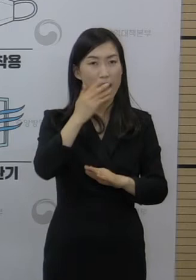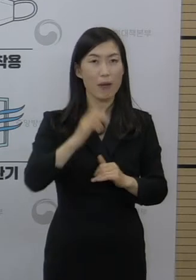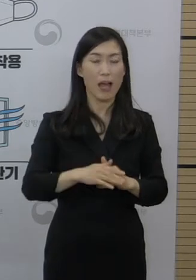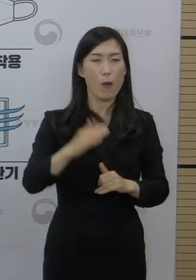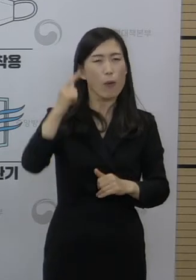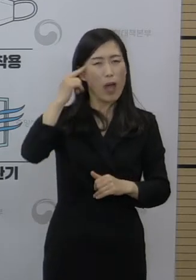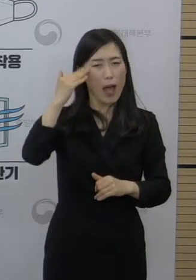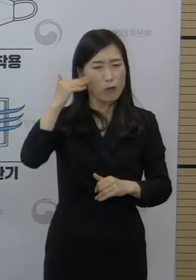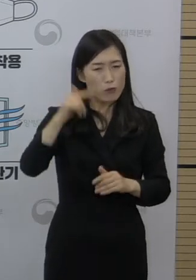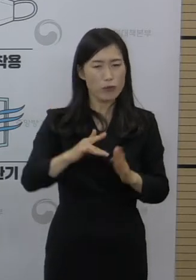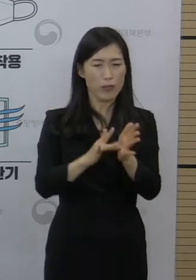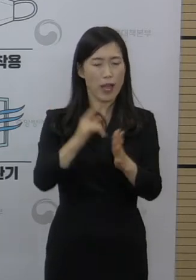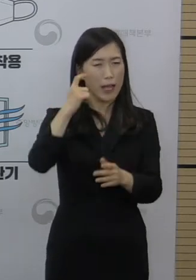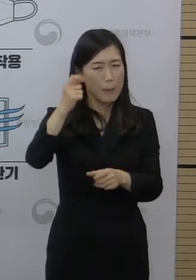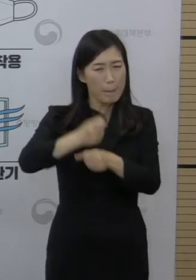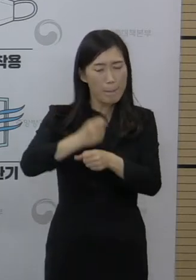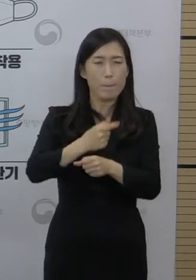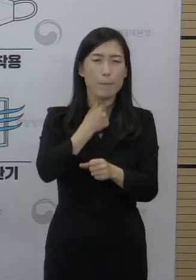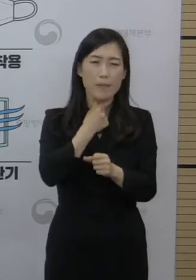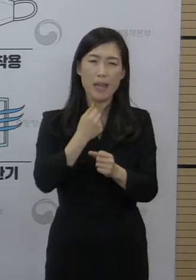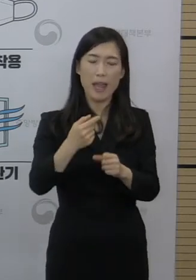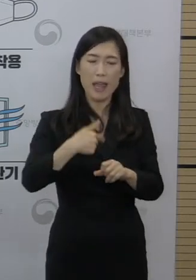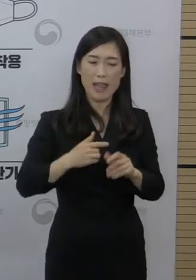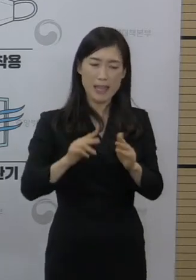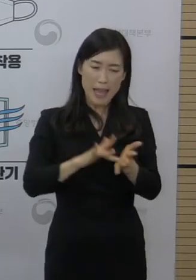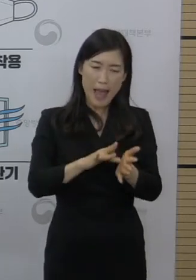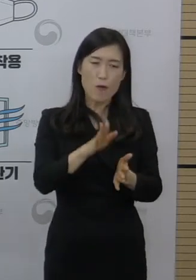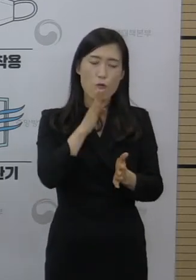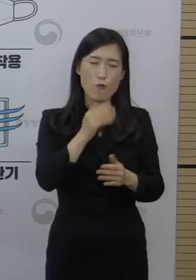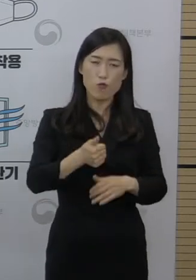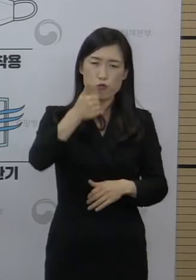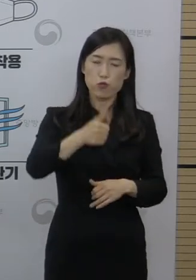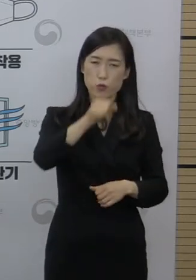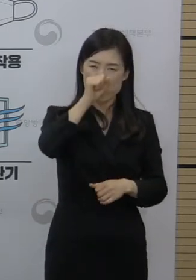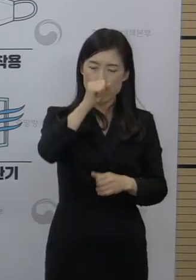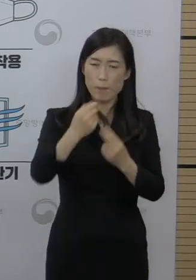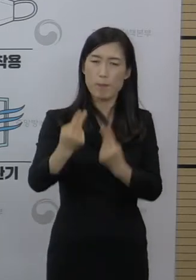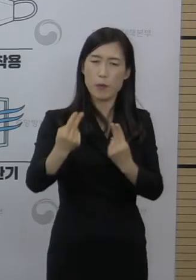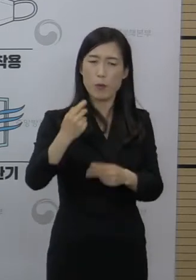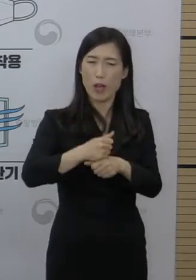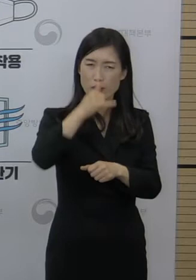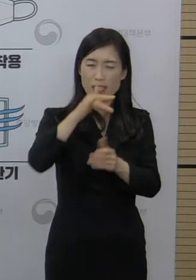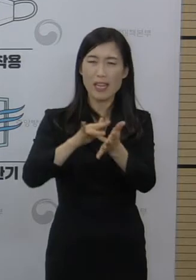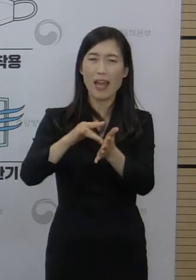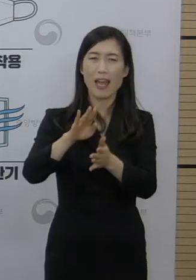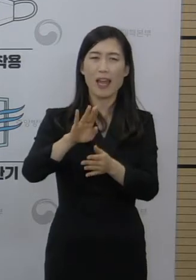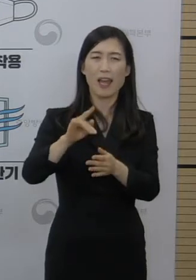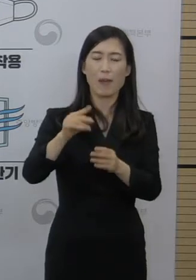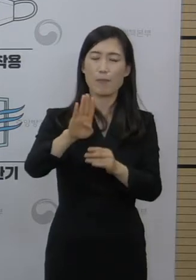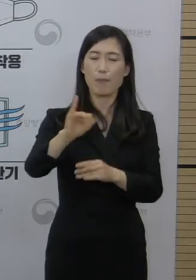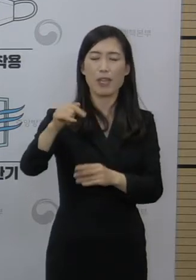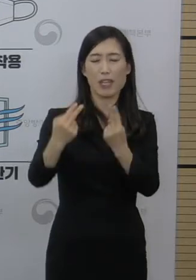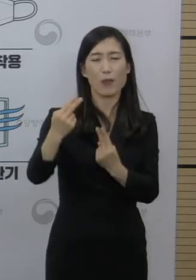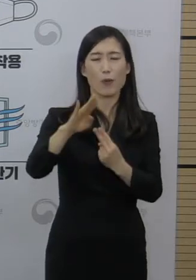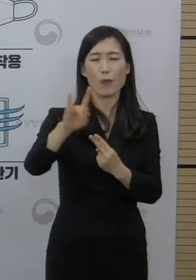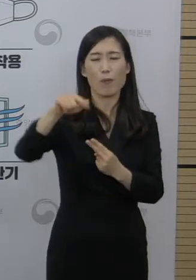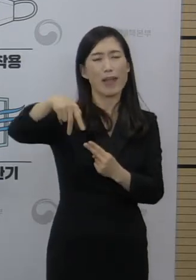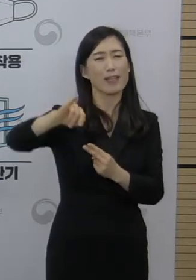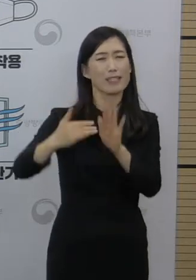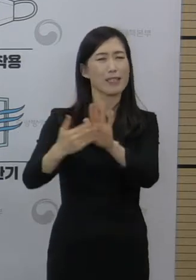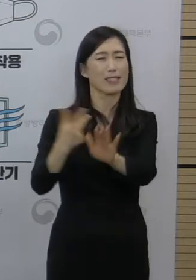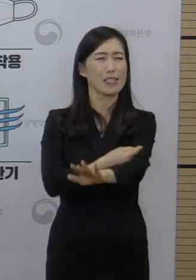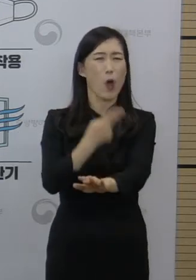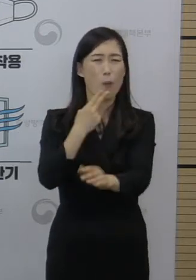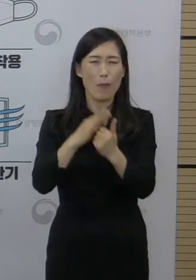대조 백신 확보에 어려움을 해소하기 위한 것으로 대주 백신 제공 관련된 세부 사항은 추후에 별도